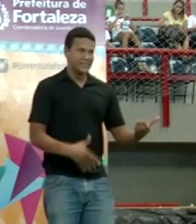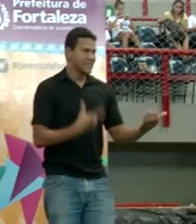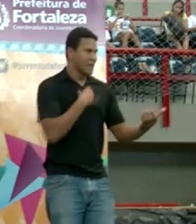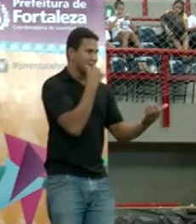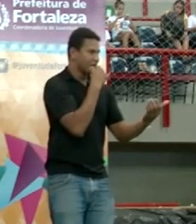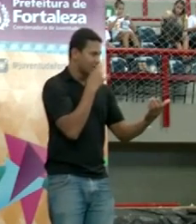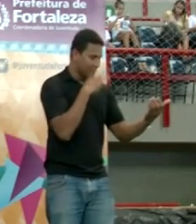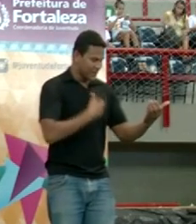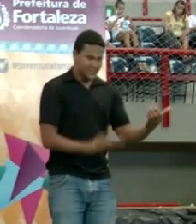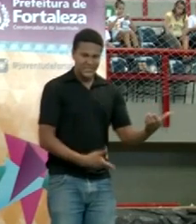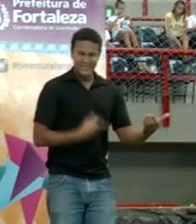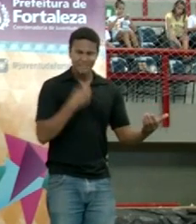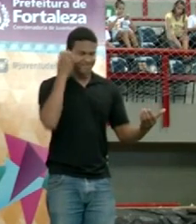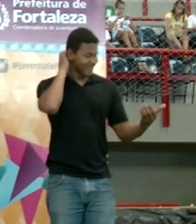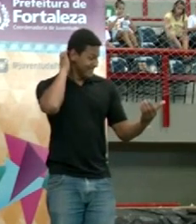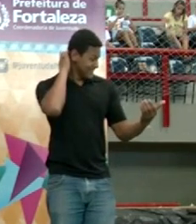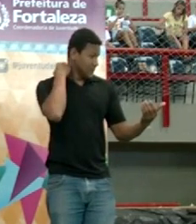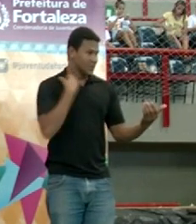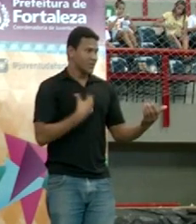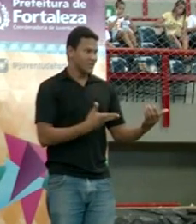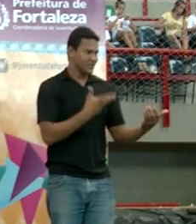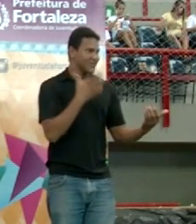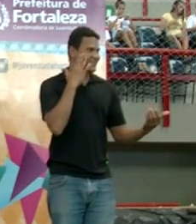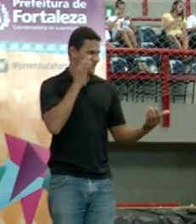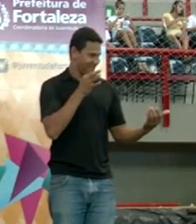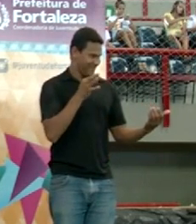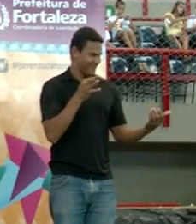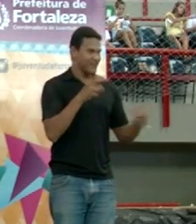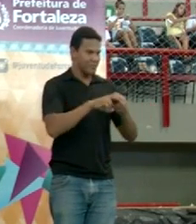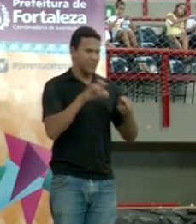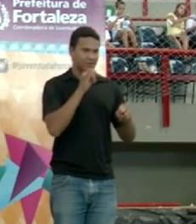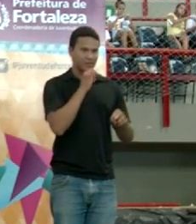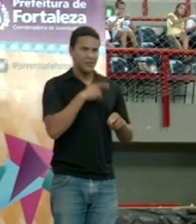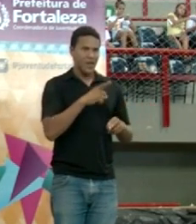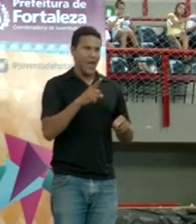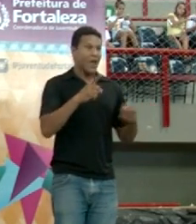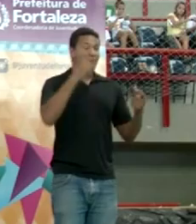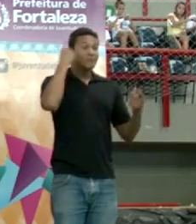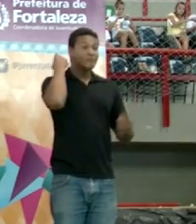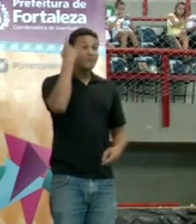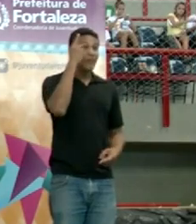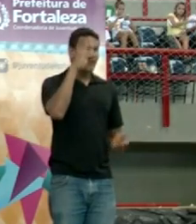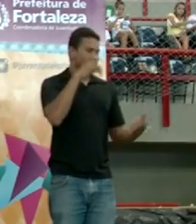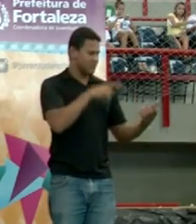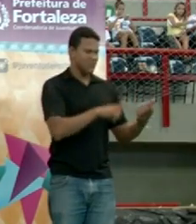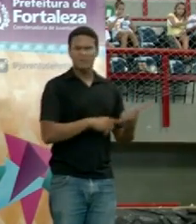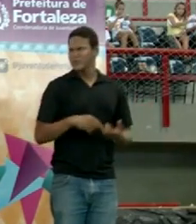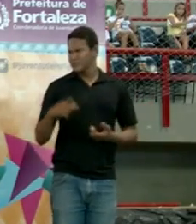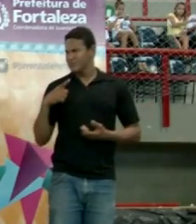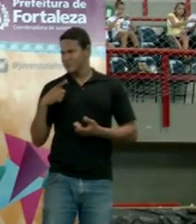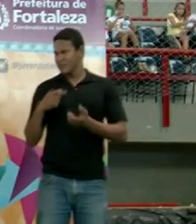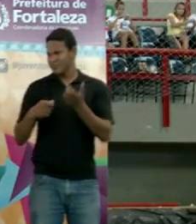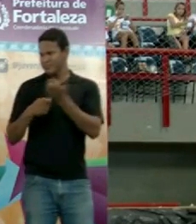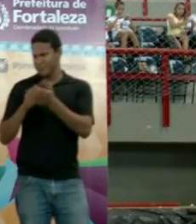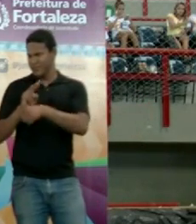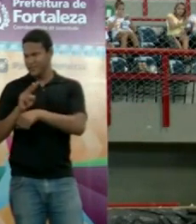Ele chega, é a única vez que o cidadão chega para falar com um desconhecido. É, cara, tu tem como ter um carregador aí?